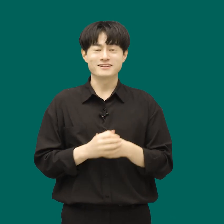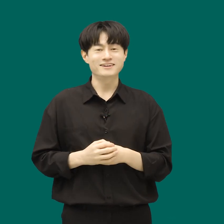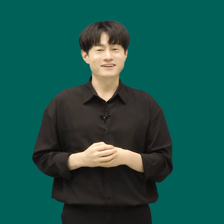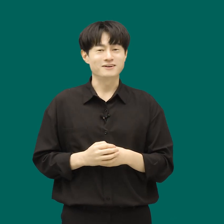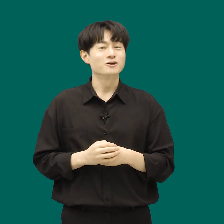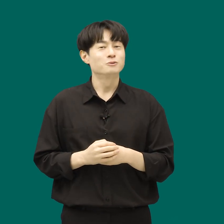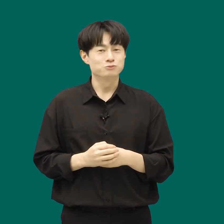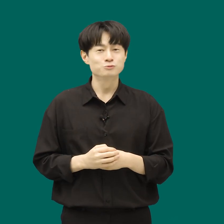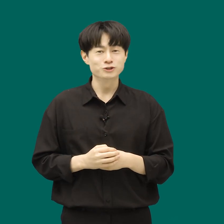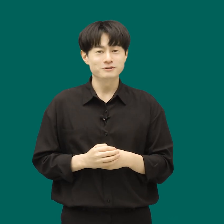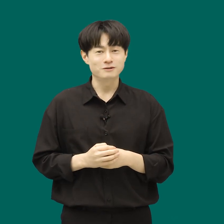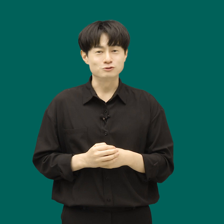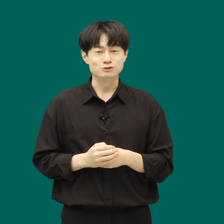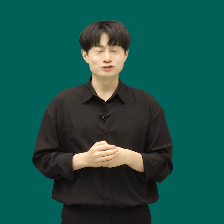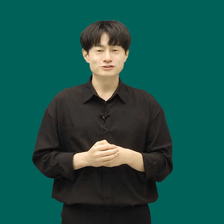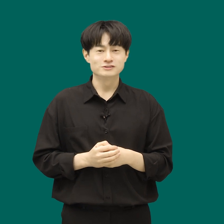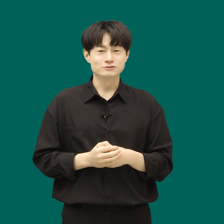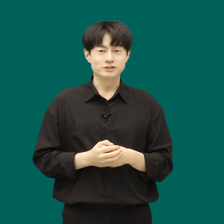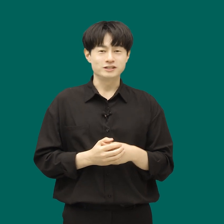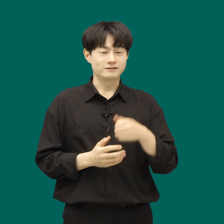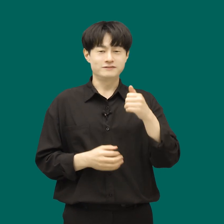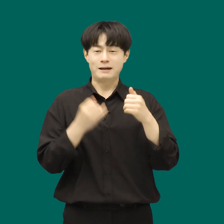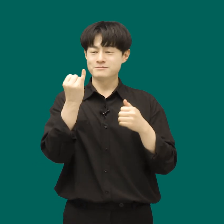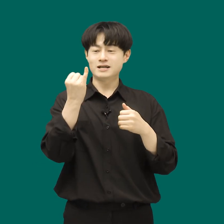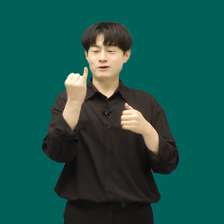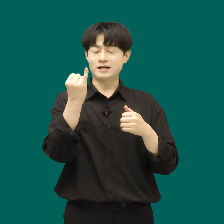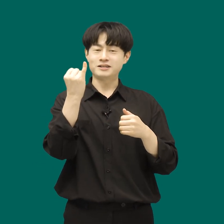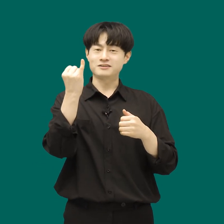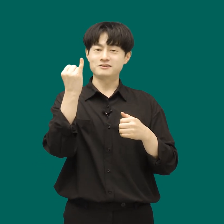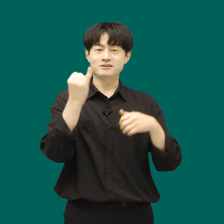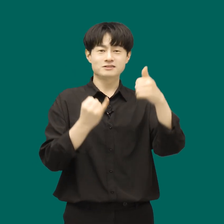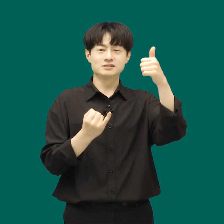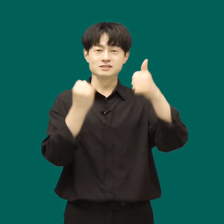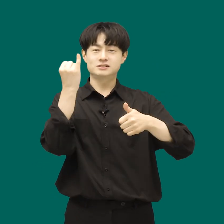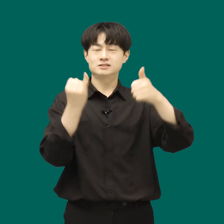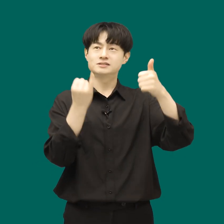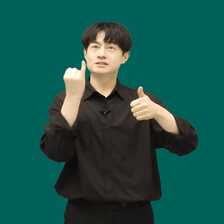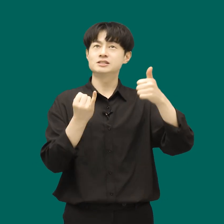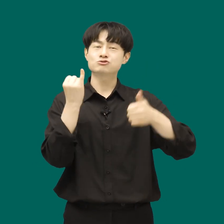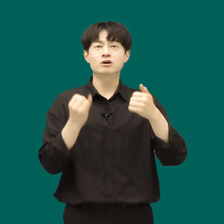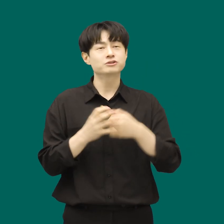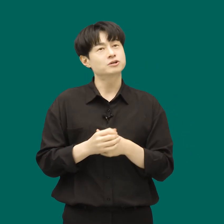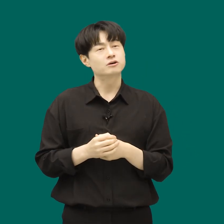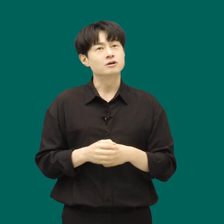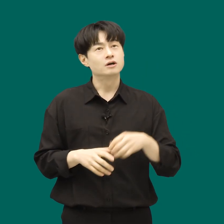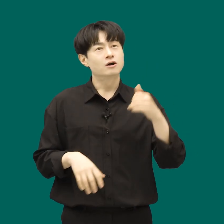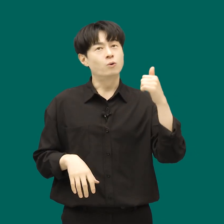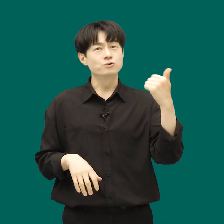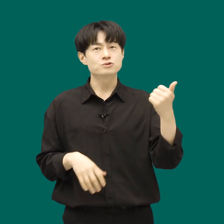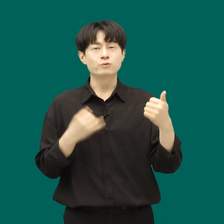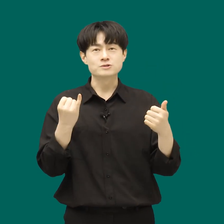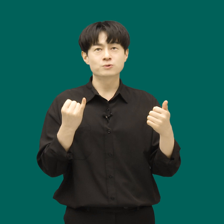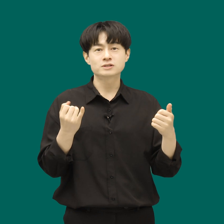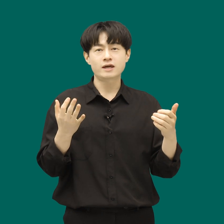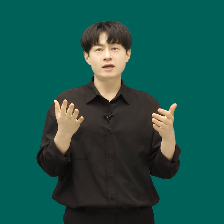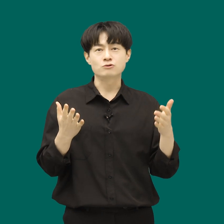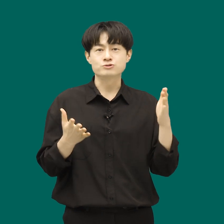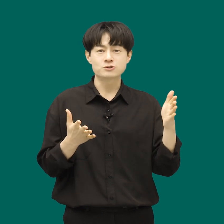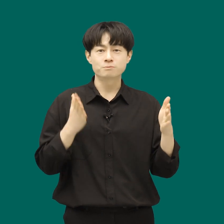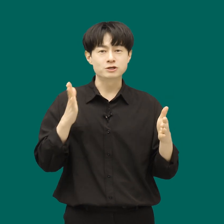예, 부부입니다. 부부. 우리 남자와, 아니, 이 수어는요, 오른손, 왼손 크게, 우세손,